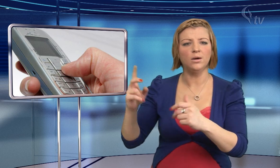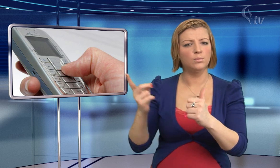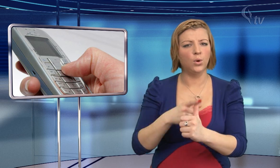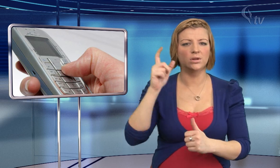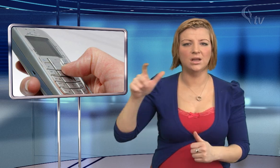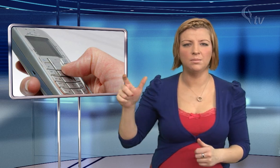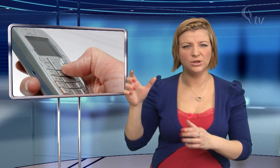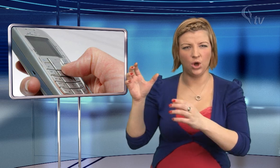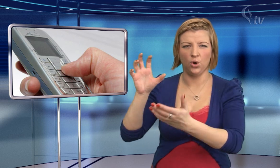poolt nimetatud inimest.